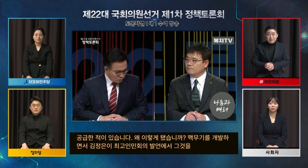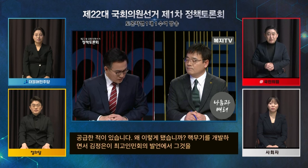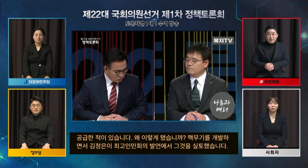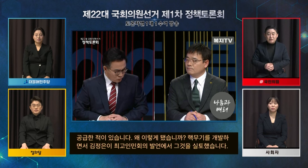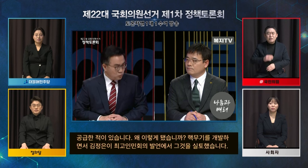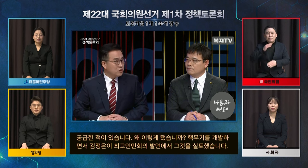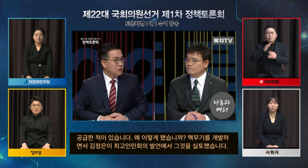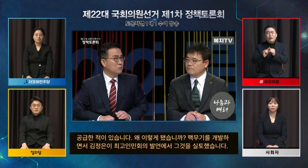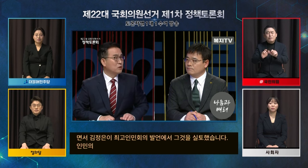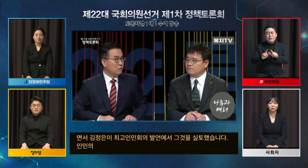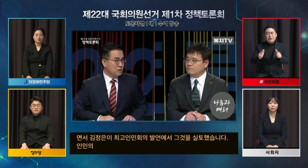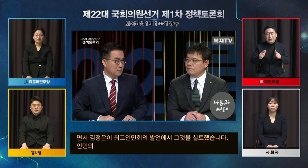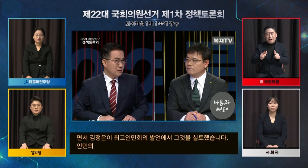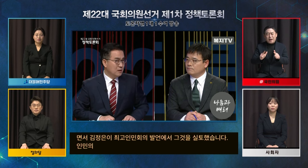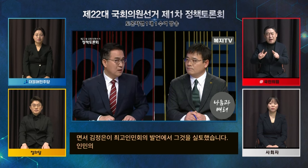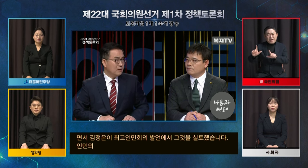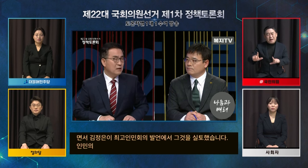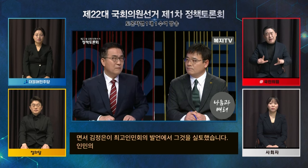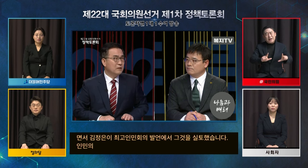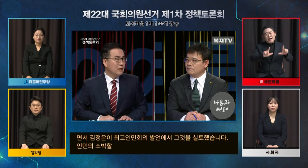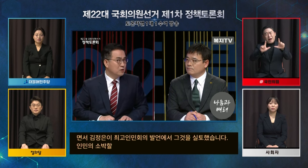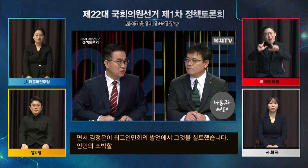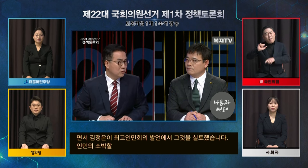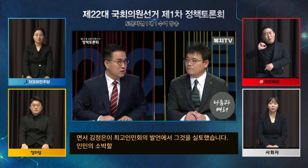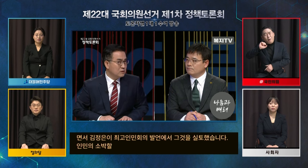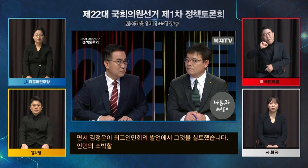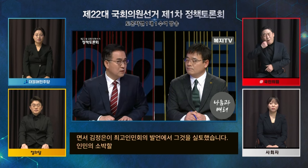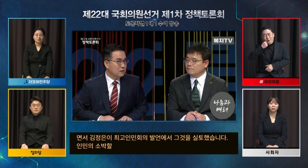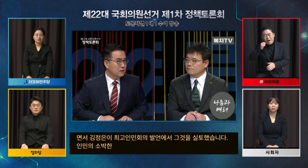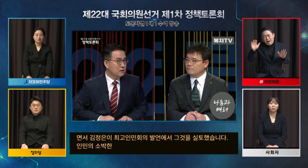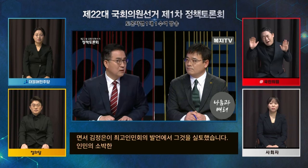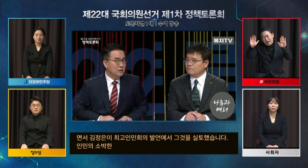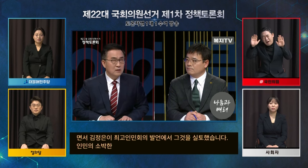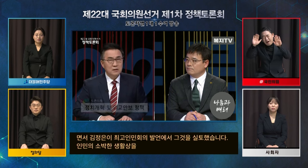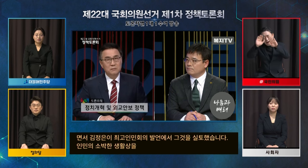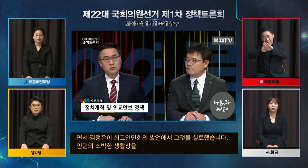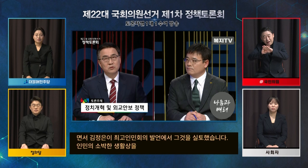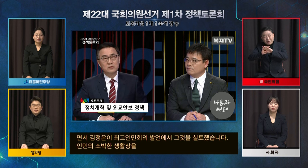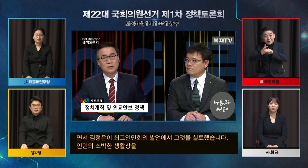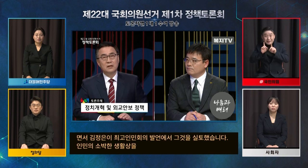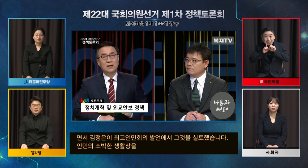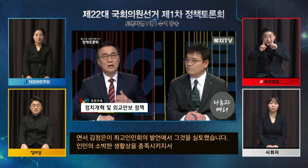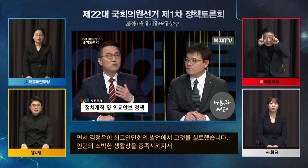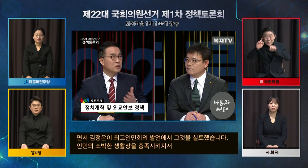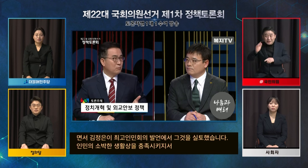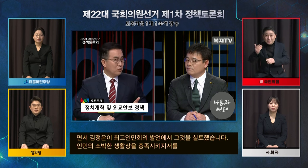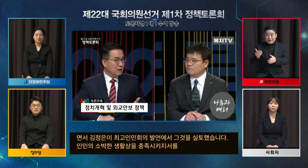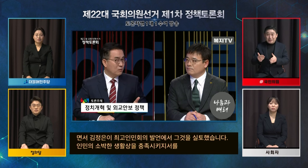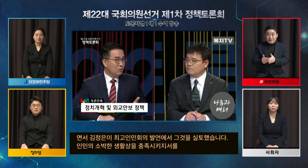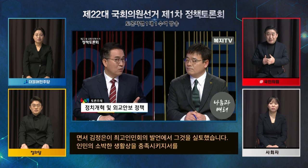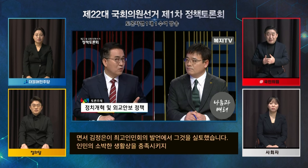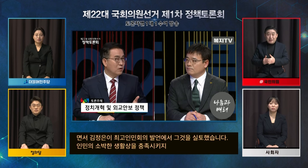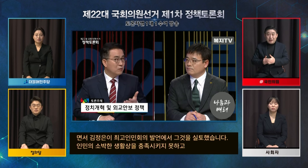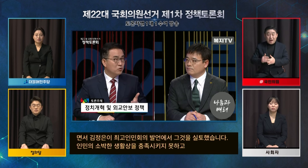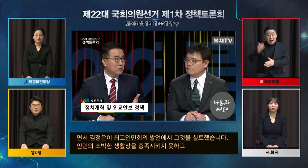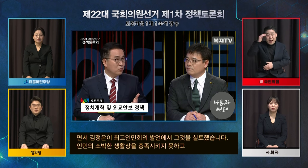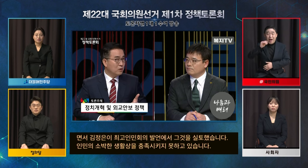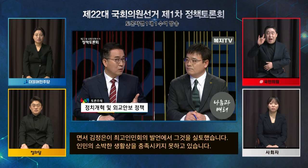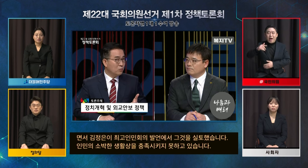생활상 요구마저도 충족시키지 못하고 있습니다. 캄캄한 암흑지옥이 되었습니다. 대한민국은 핵무기를 포기하고